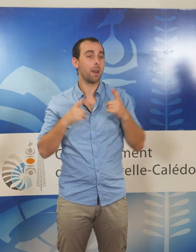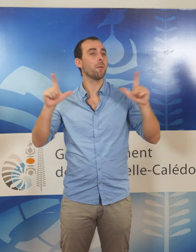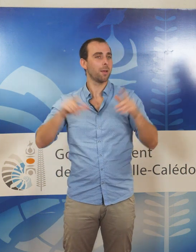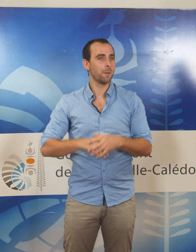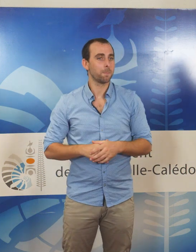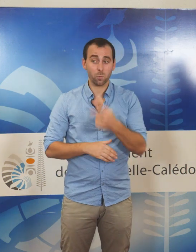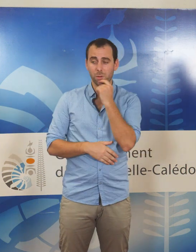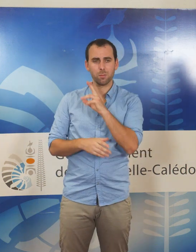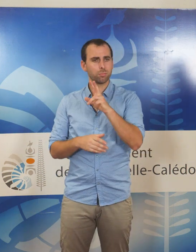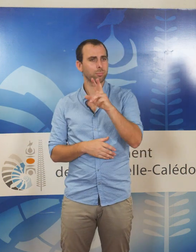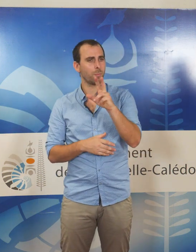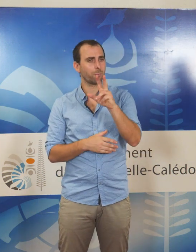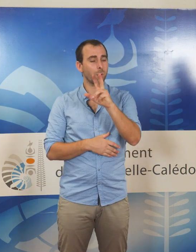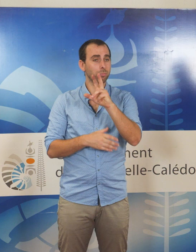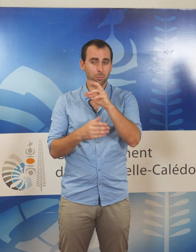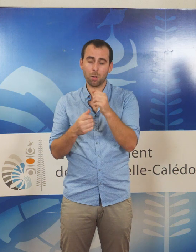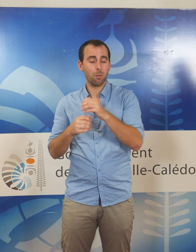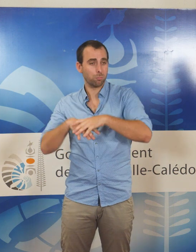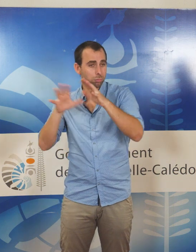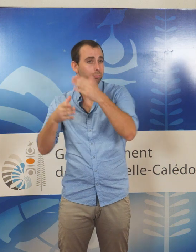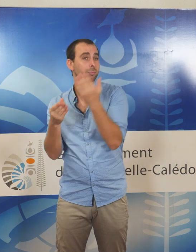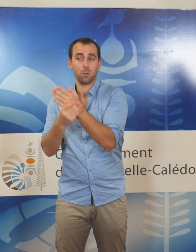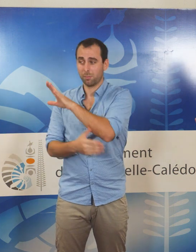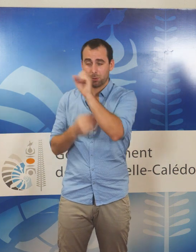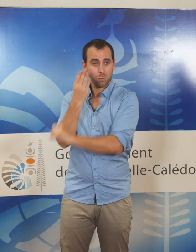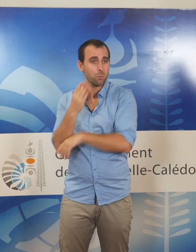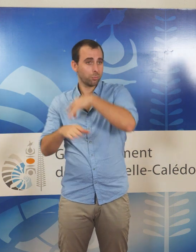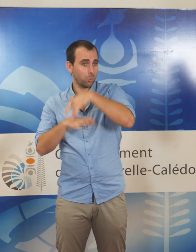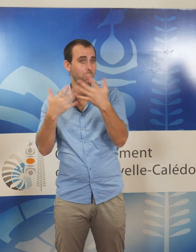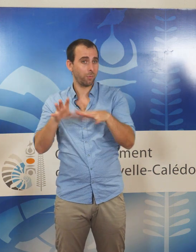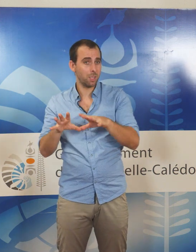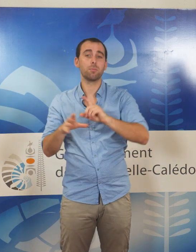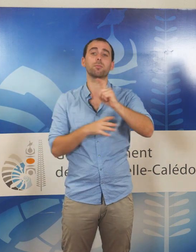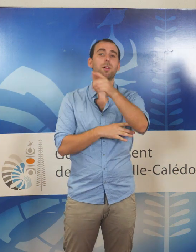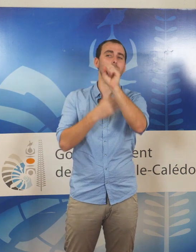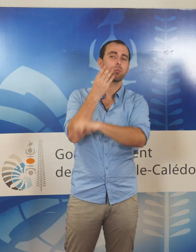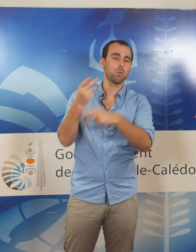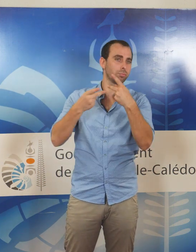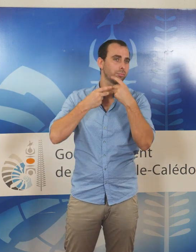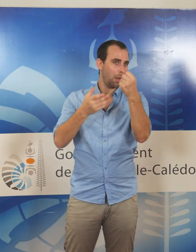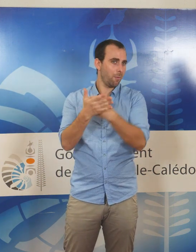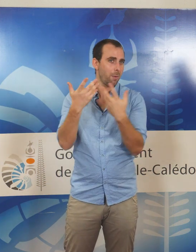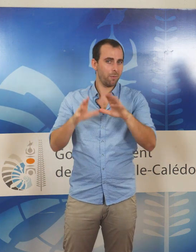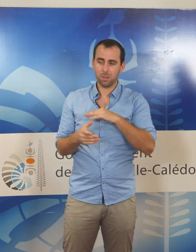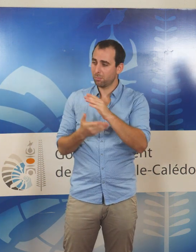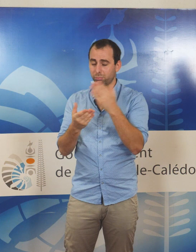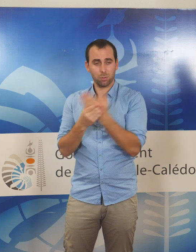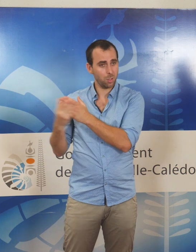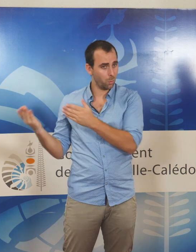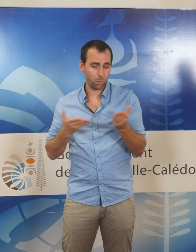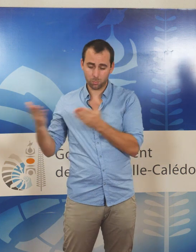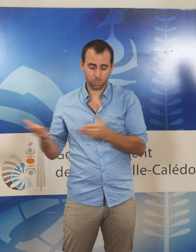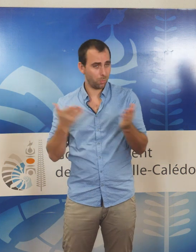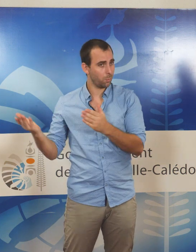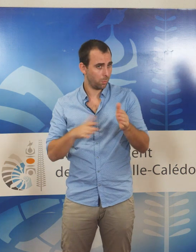sud. De ce que me disait l'exécutif provincial, le reste arrive. Comme les aides de l'État vont, du Fonds de solidarité